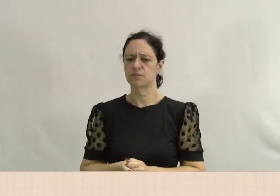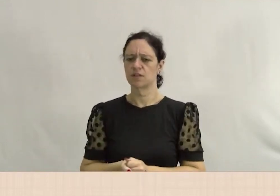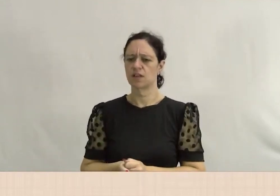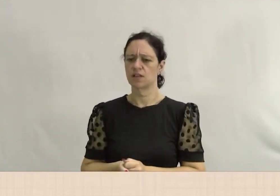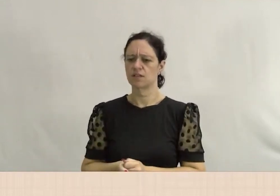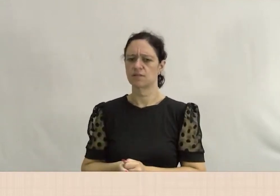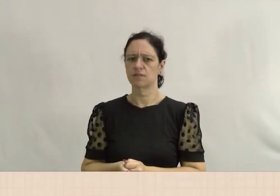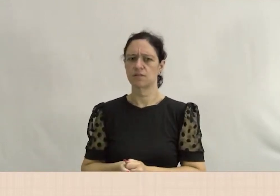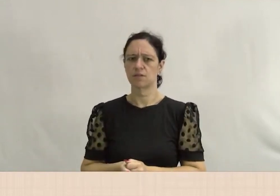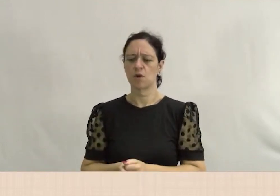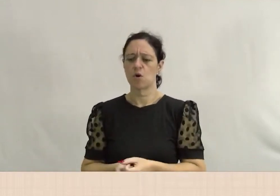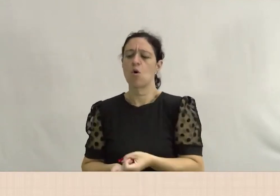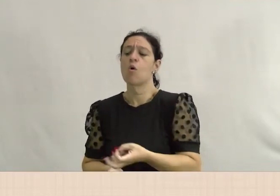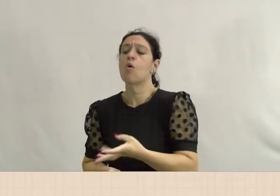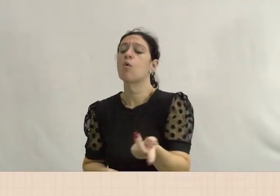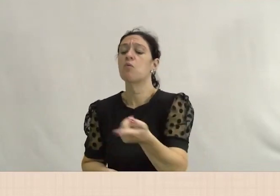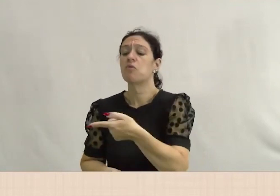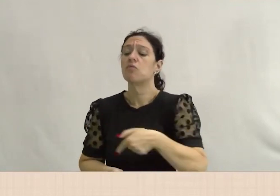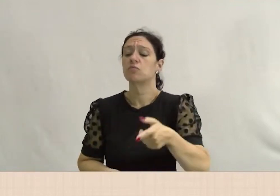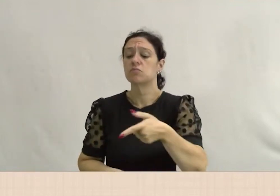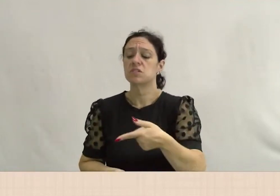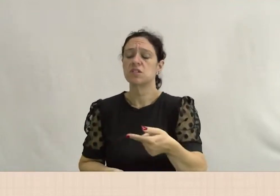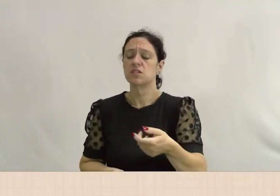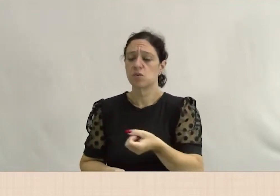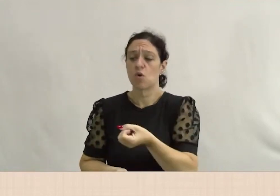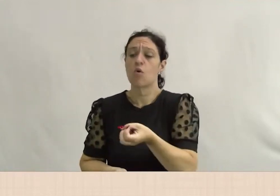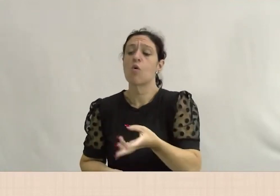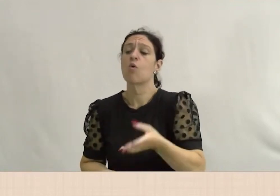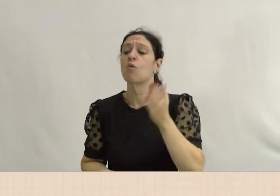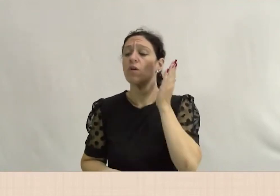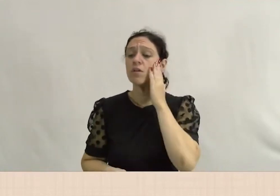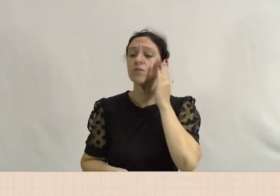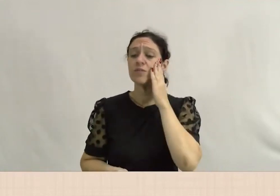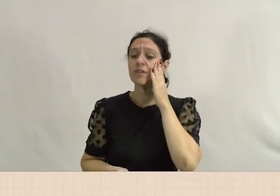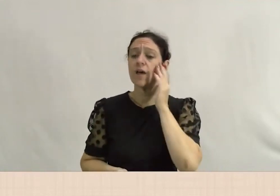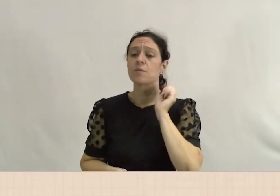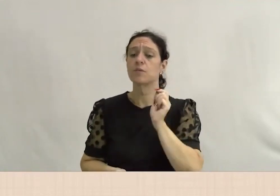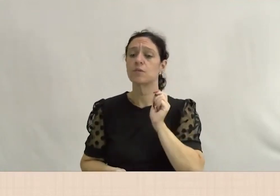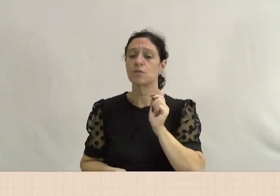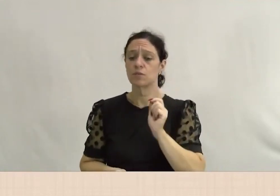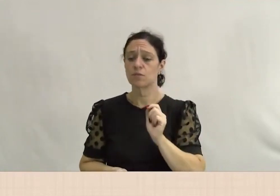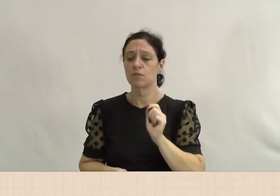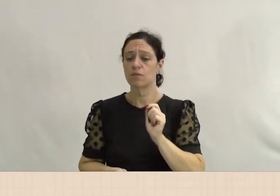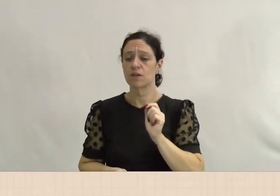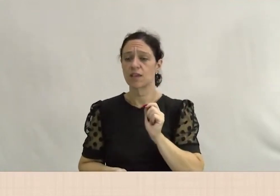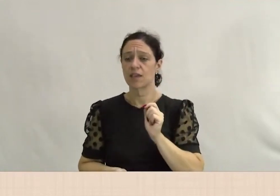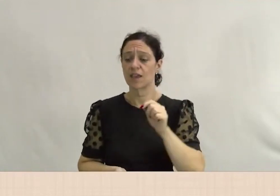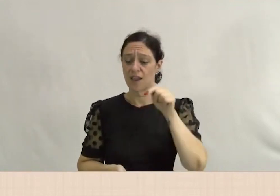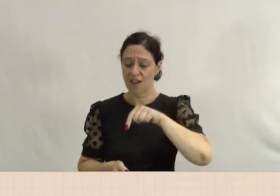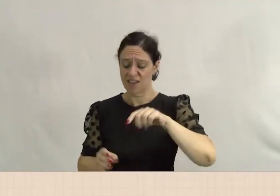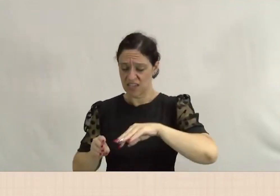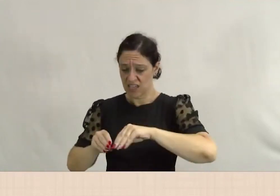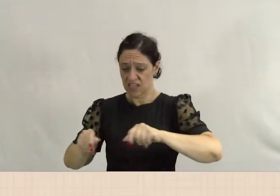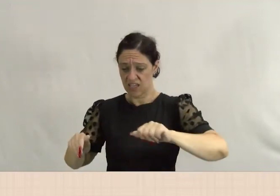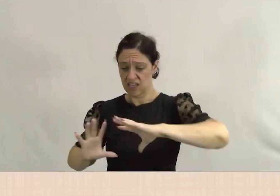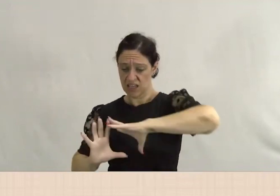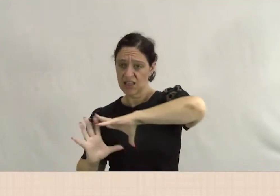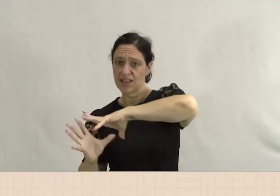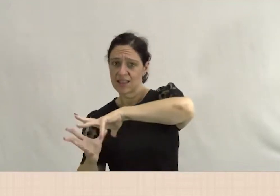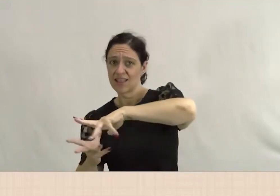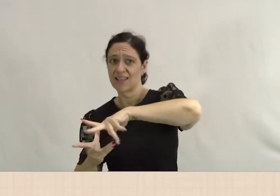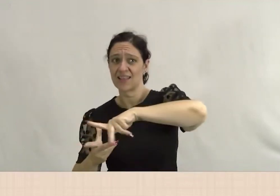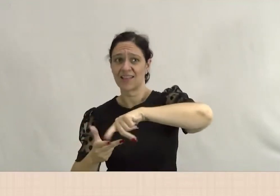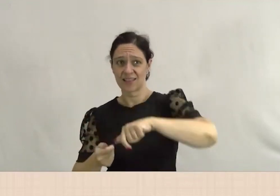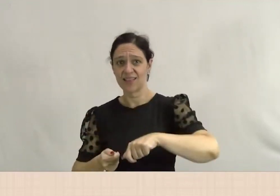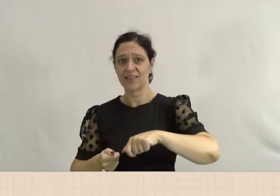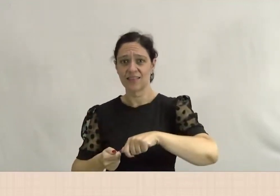deles têm noção de que até nos princípios da lei física